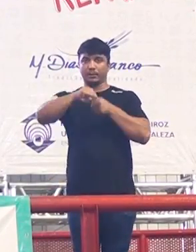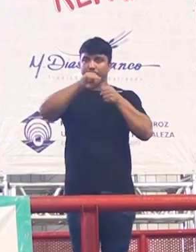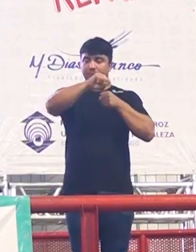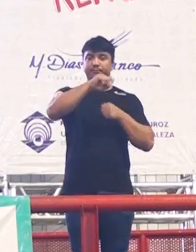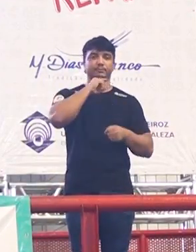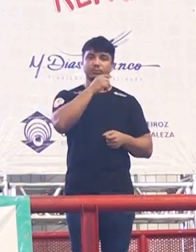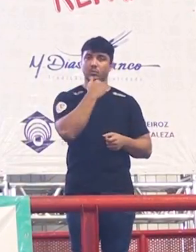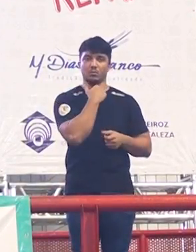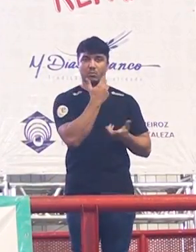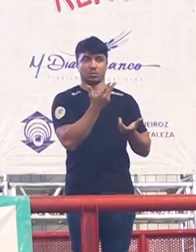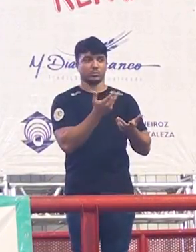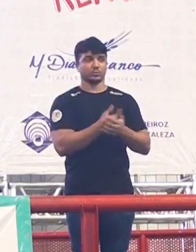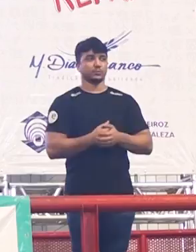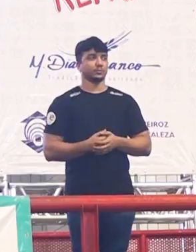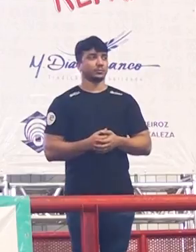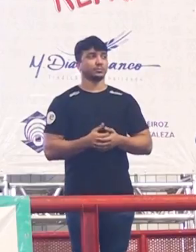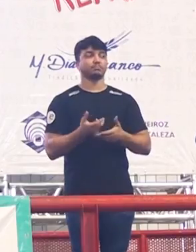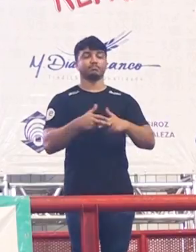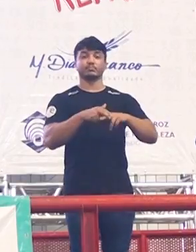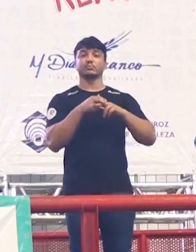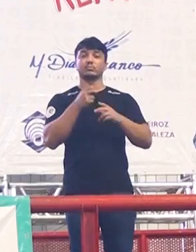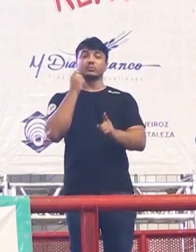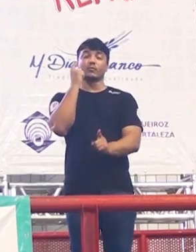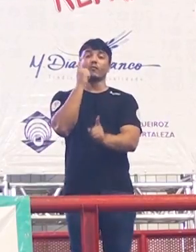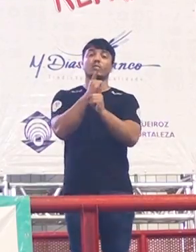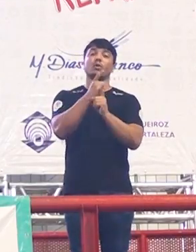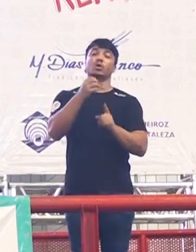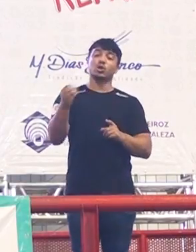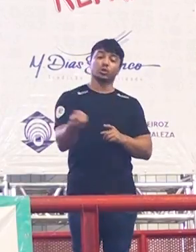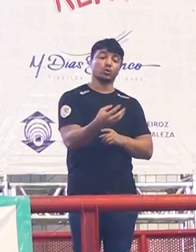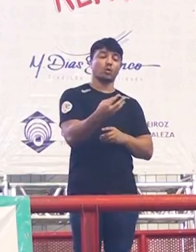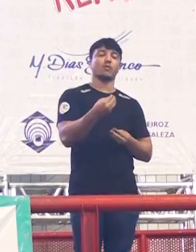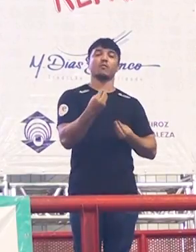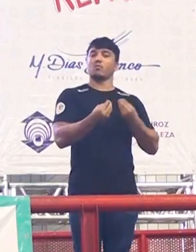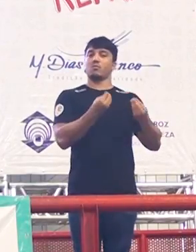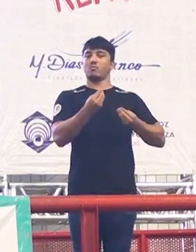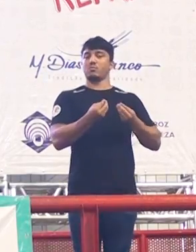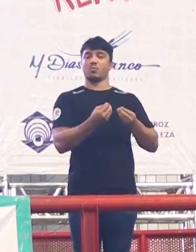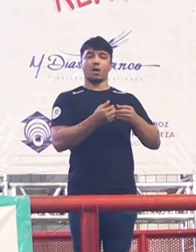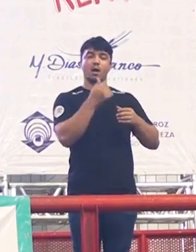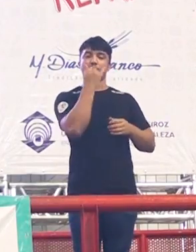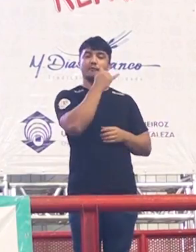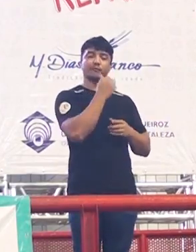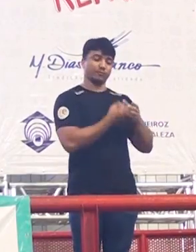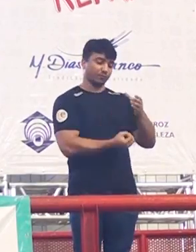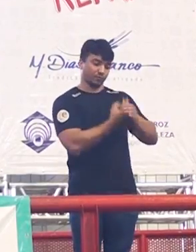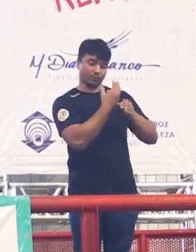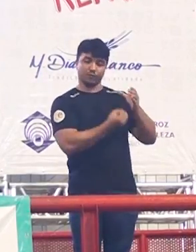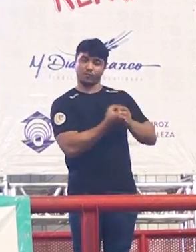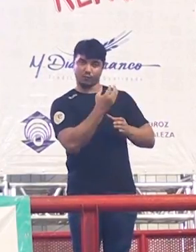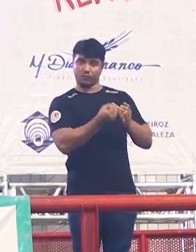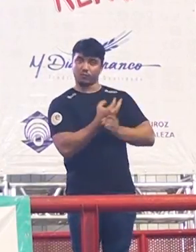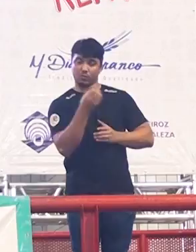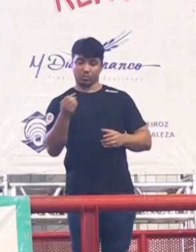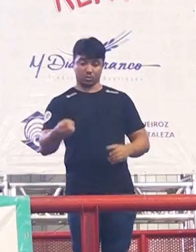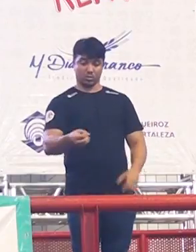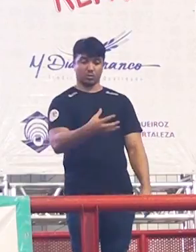Então, o que se pensa muito é descobrir novas fontes de energia, fontes cada vez